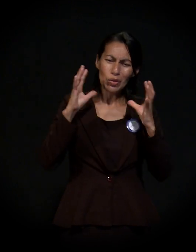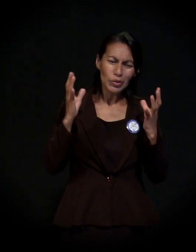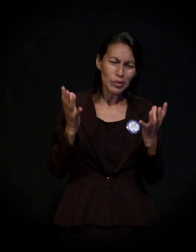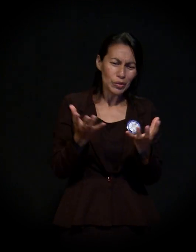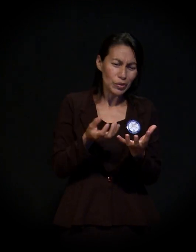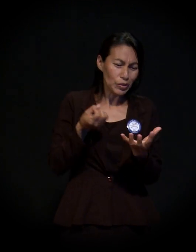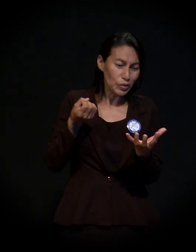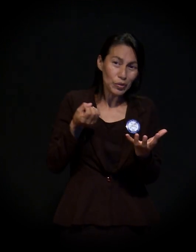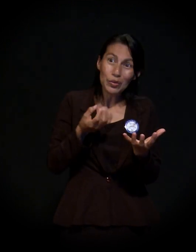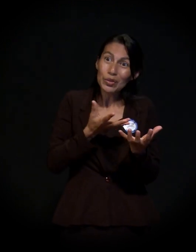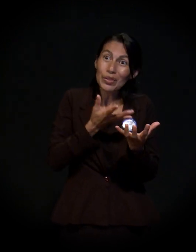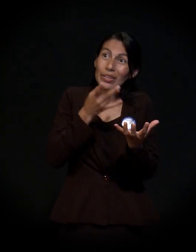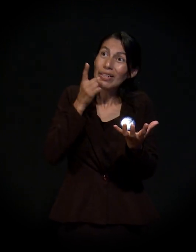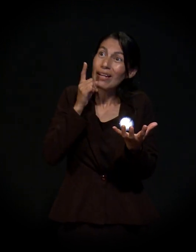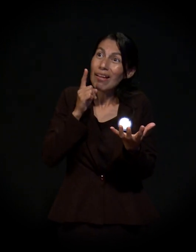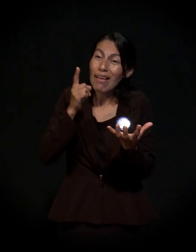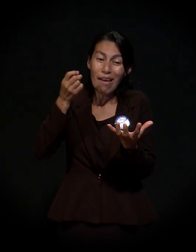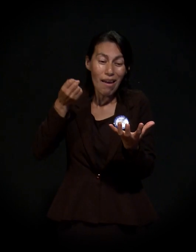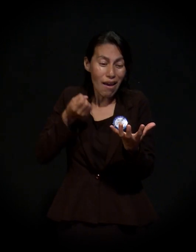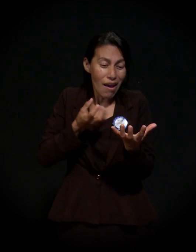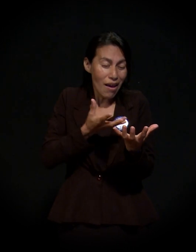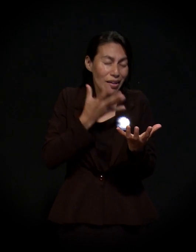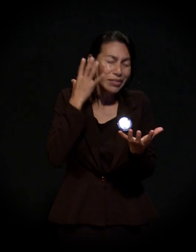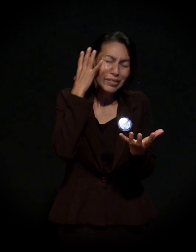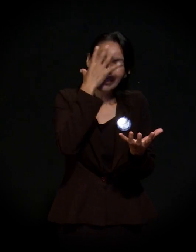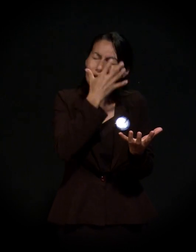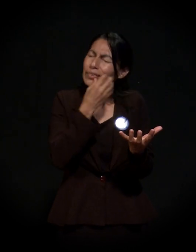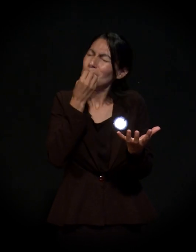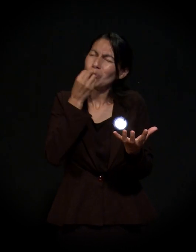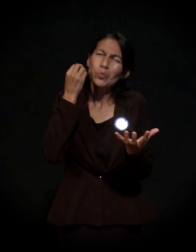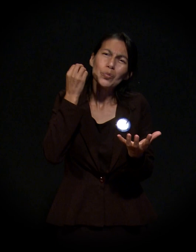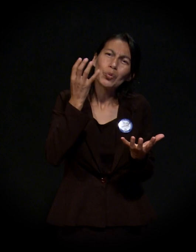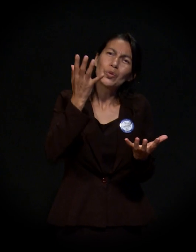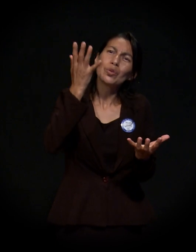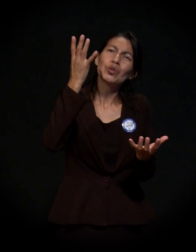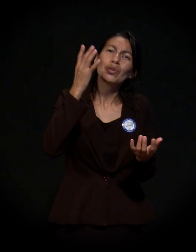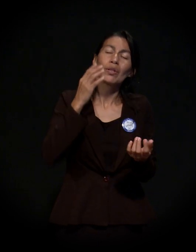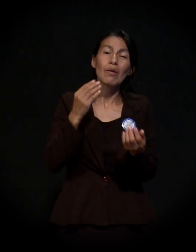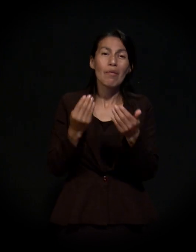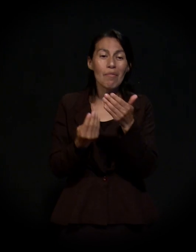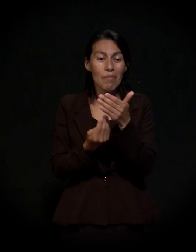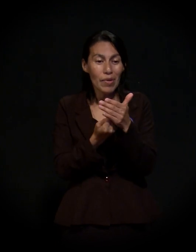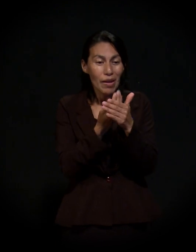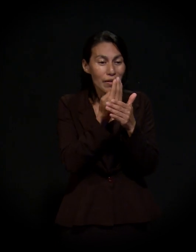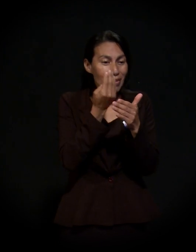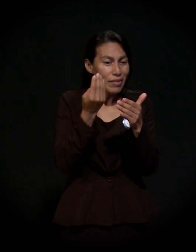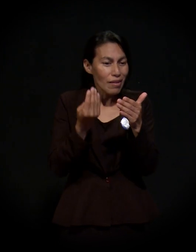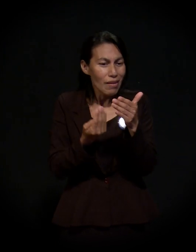Supremas, cada mañana.